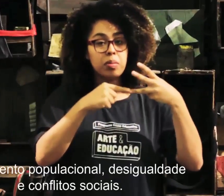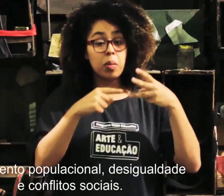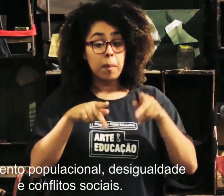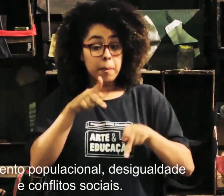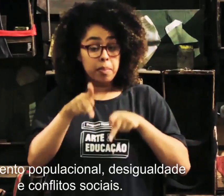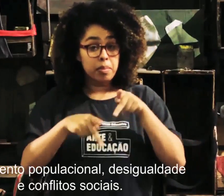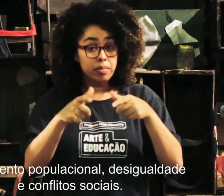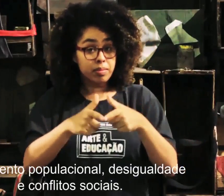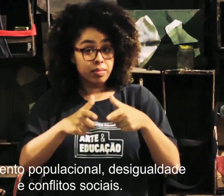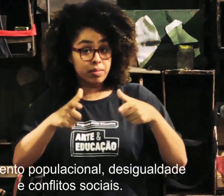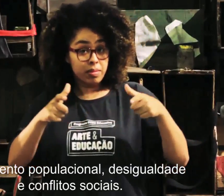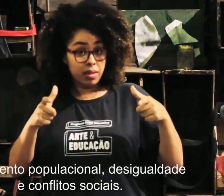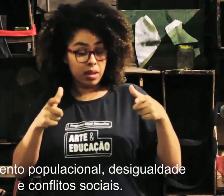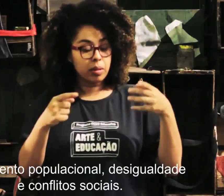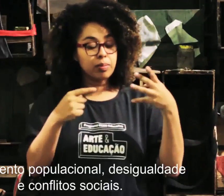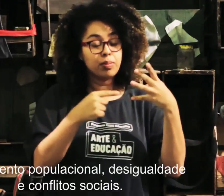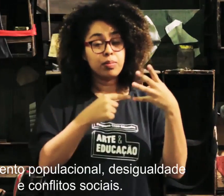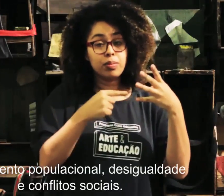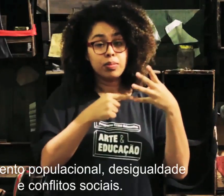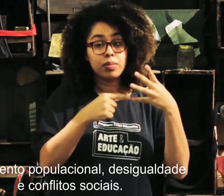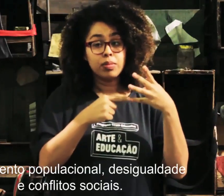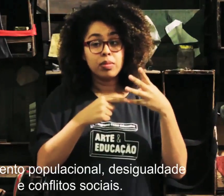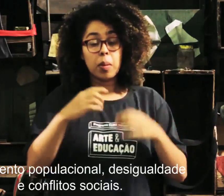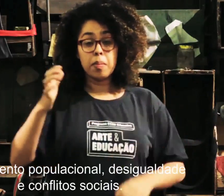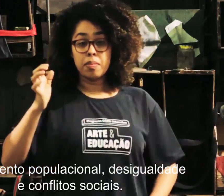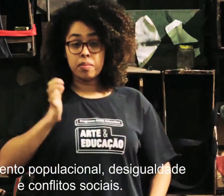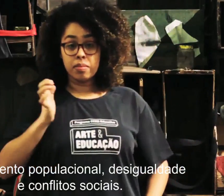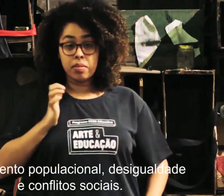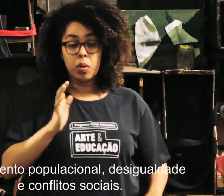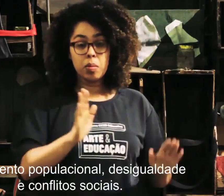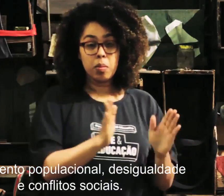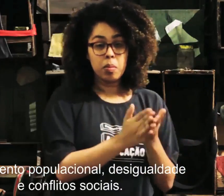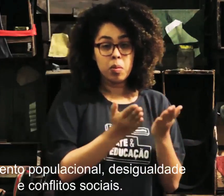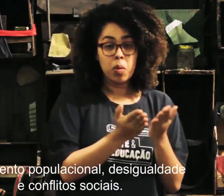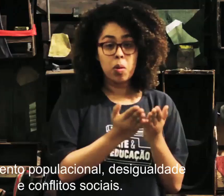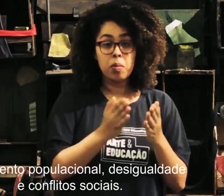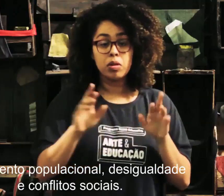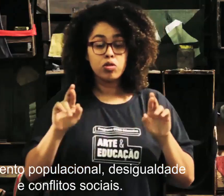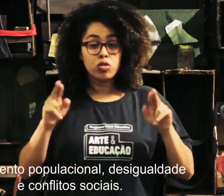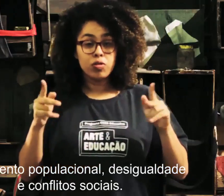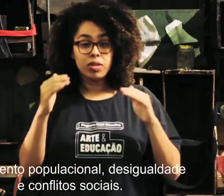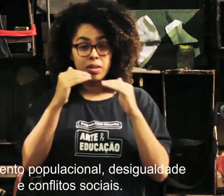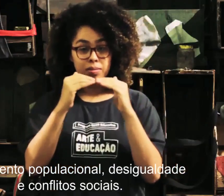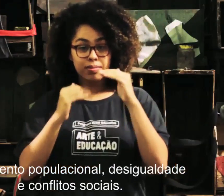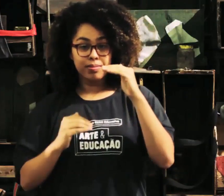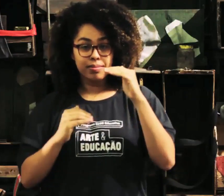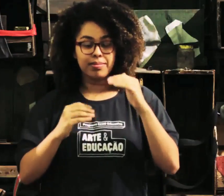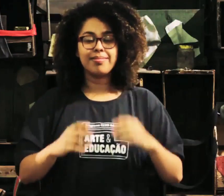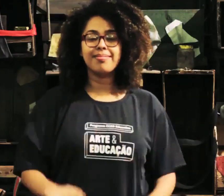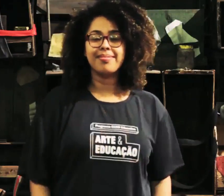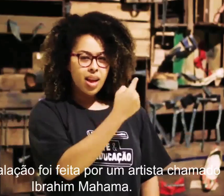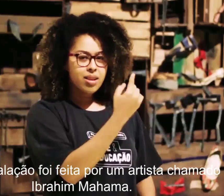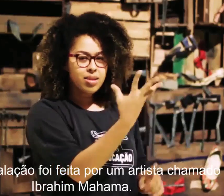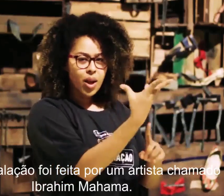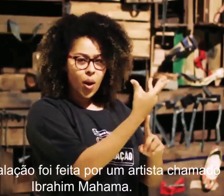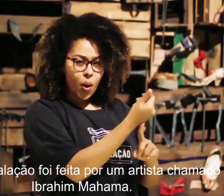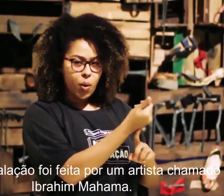crescimento populacional, desigualdade e conflitos sociais. Essa